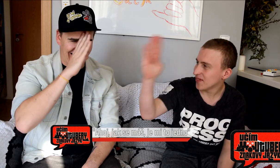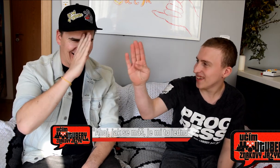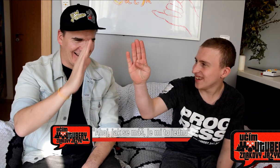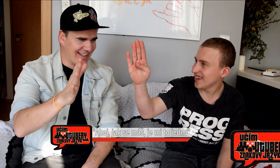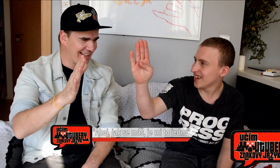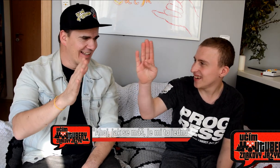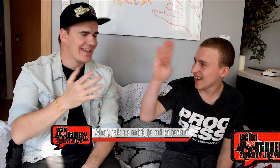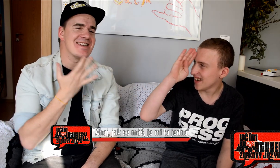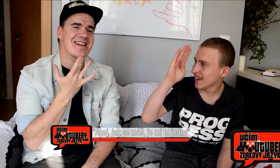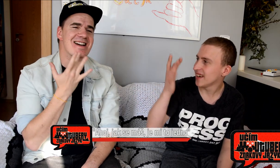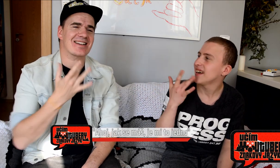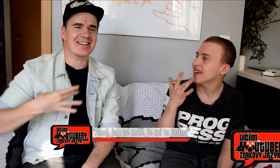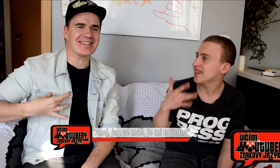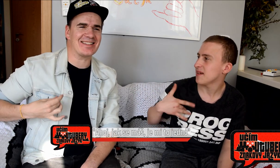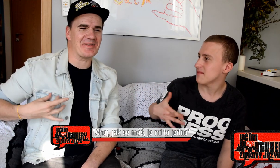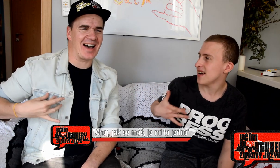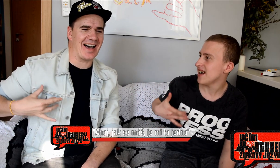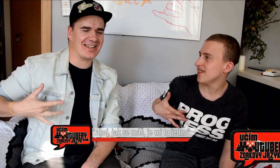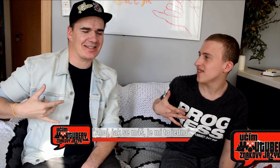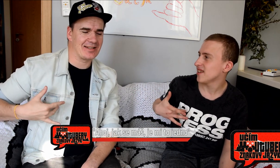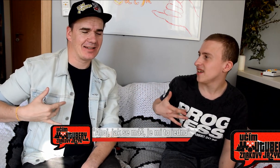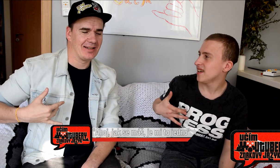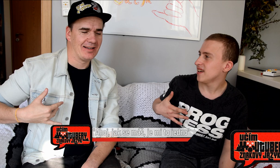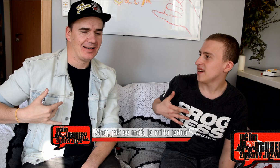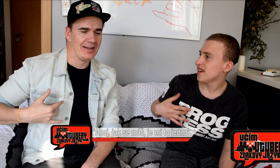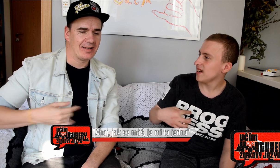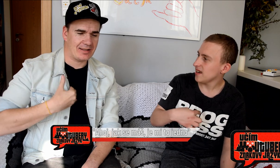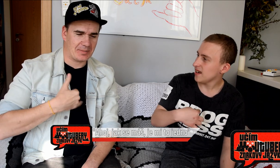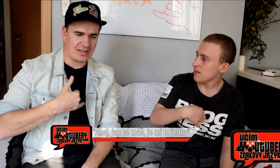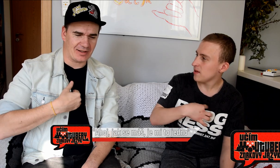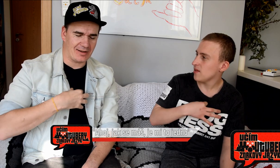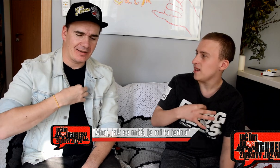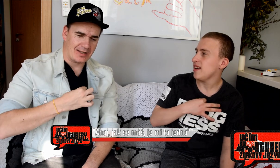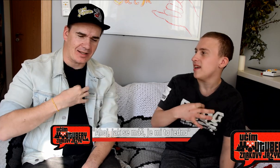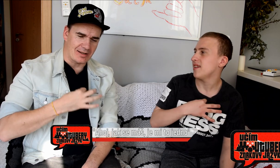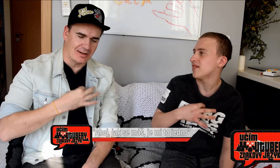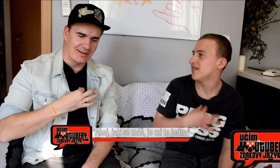Ahoj. Ahoj. Jak se máš? Je mi to jedno.